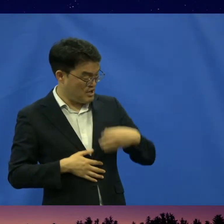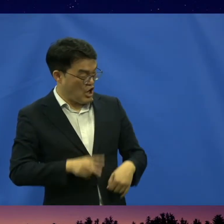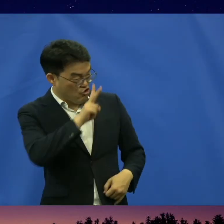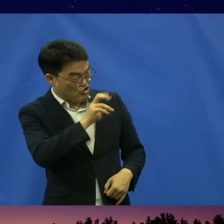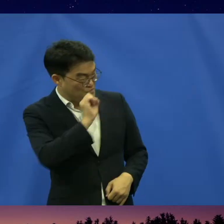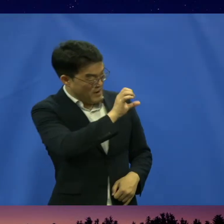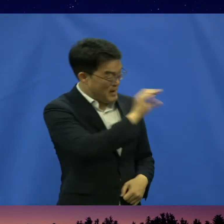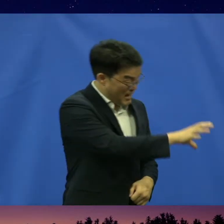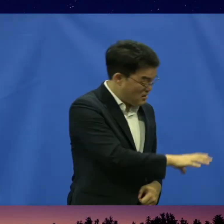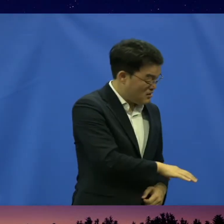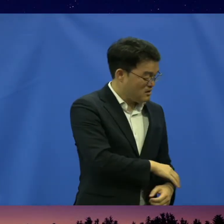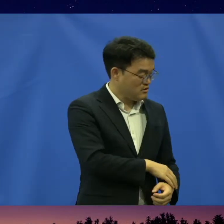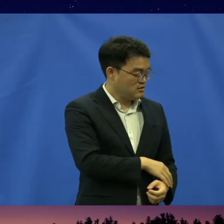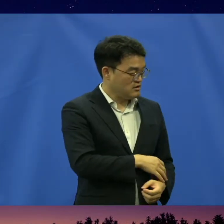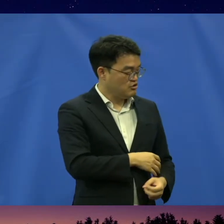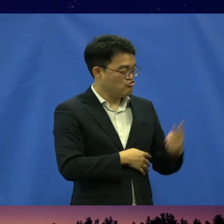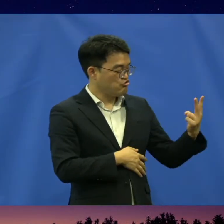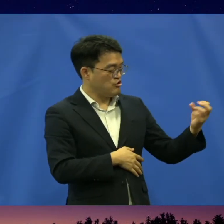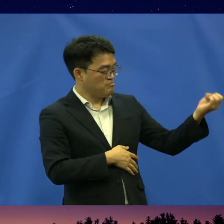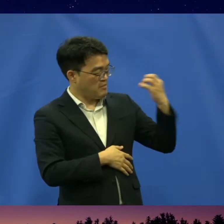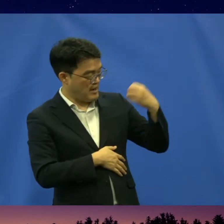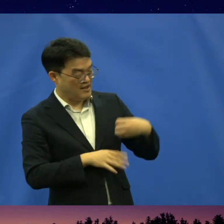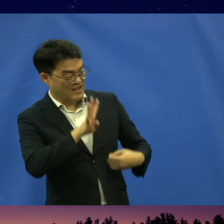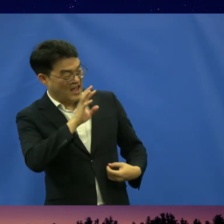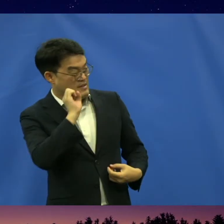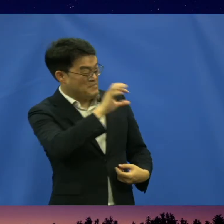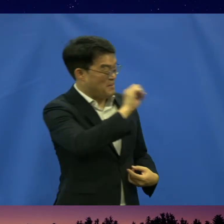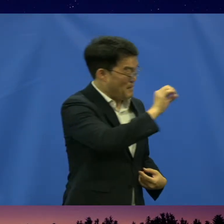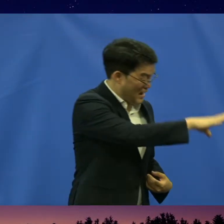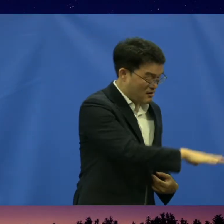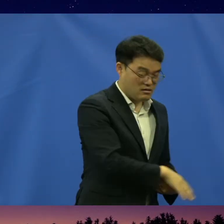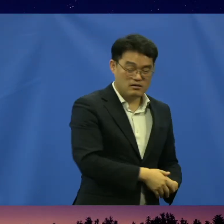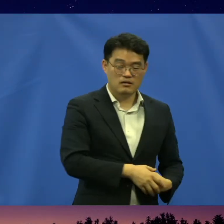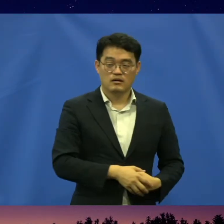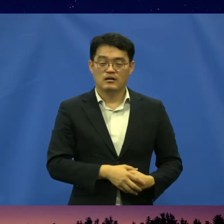결벽증 환자는요, 와, 결벽증 환자인데 보니까 보통 일이 돼.